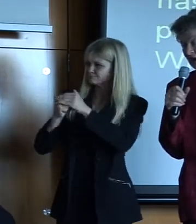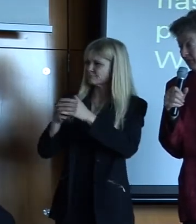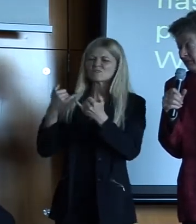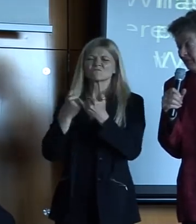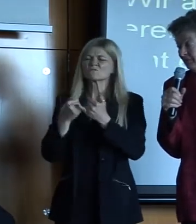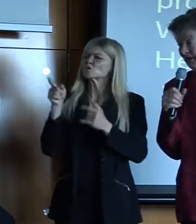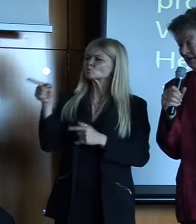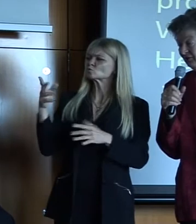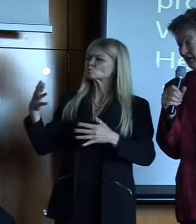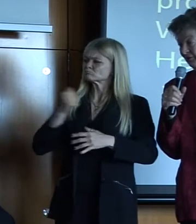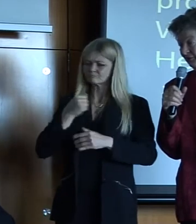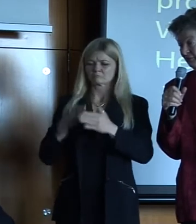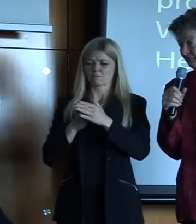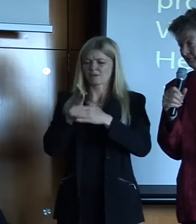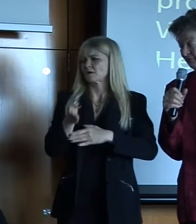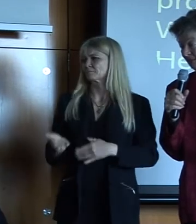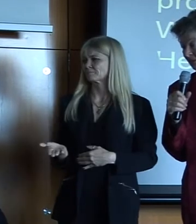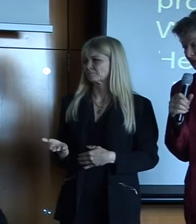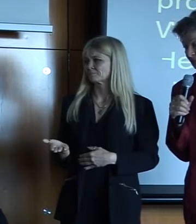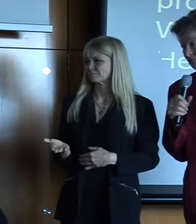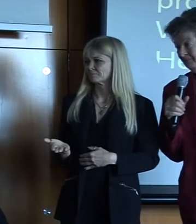da diese Barrieren schaffst?